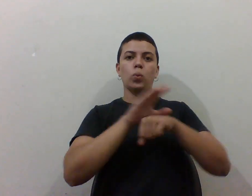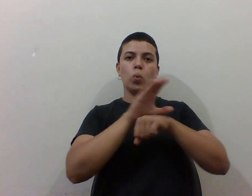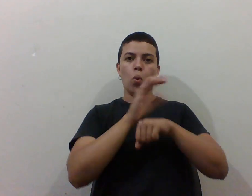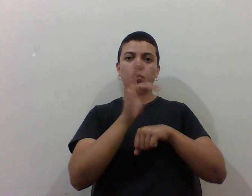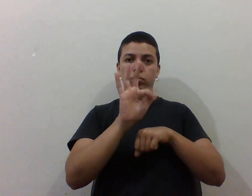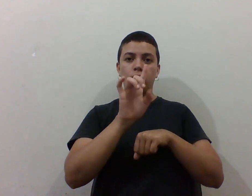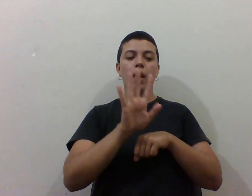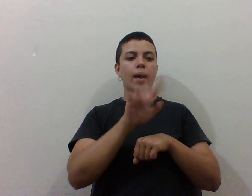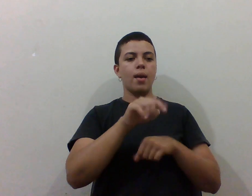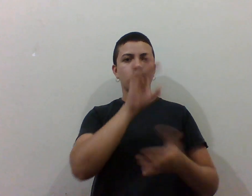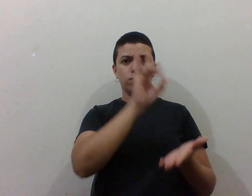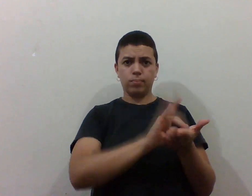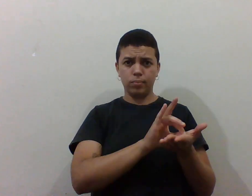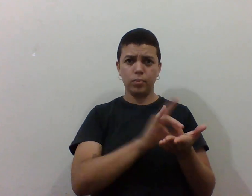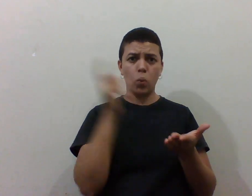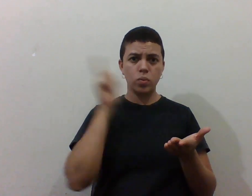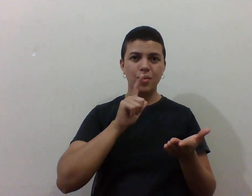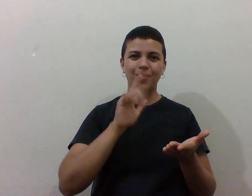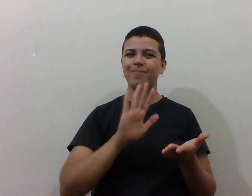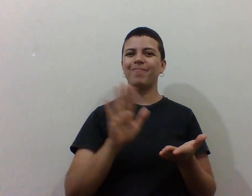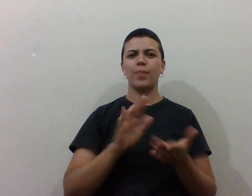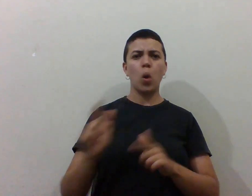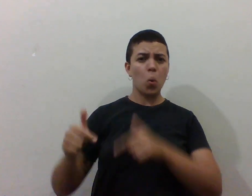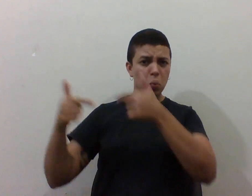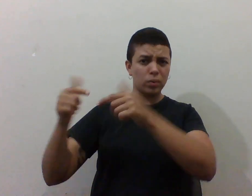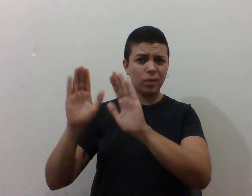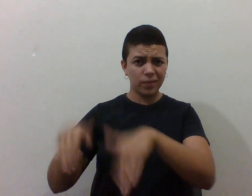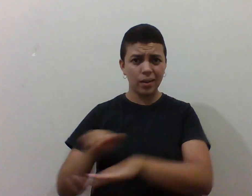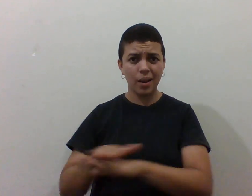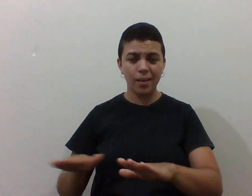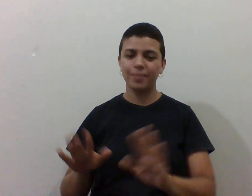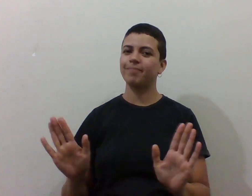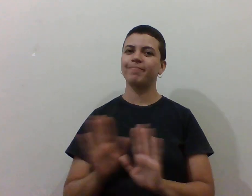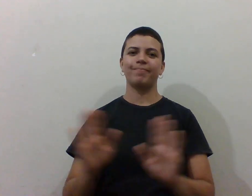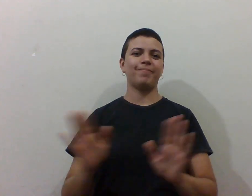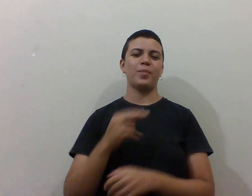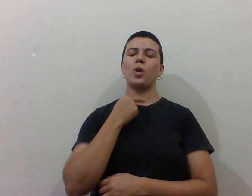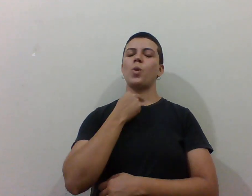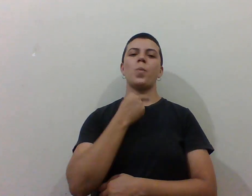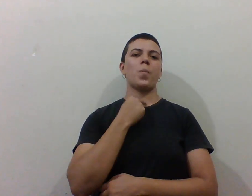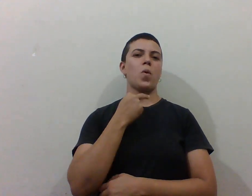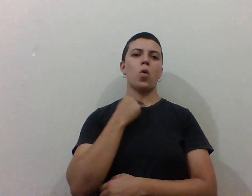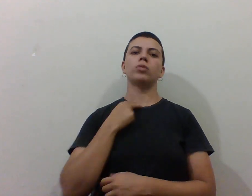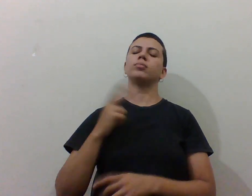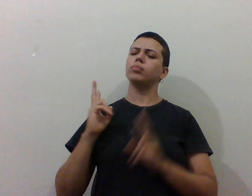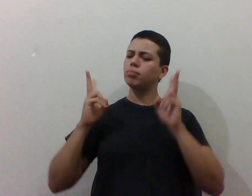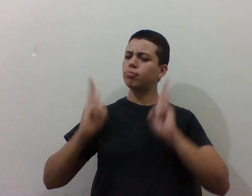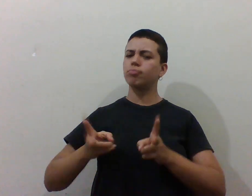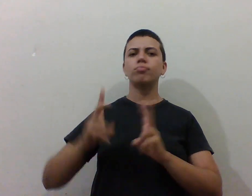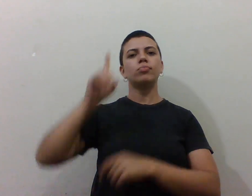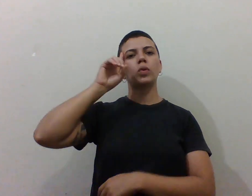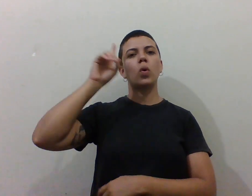não significa que a luta cessou. É como se não pudesse haver um cochilo de um dia não dá para descansar. Você tem que seguir